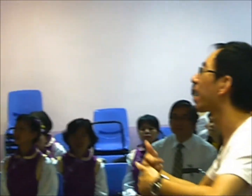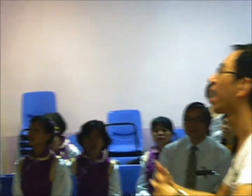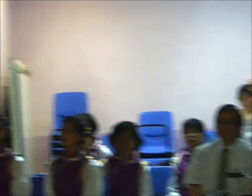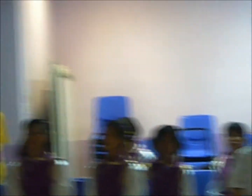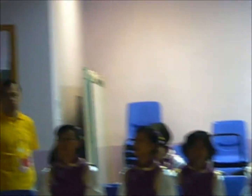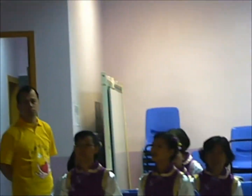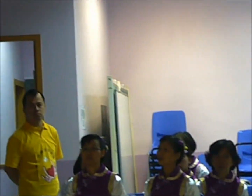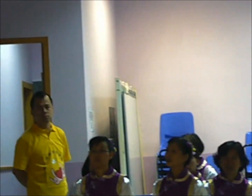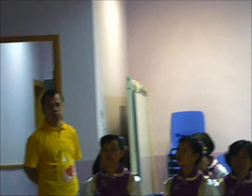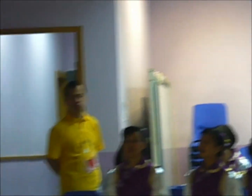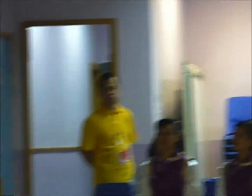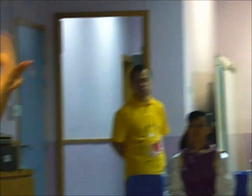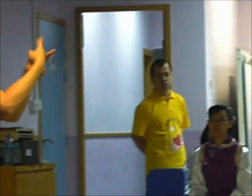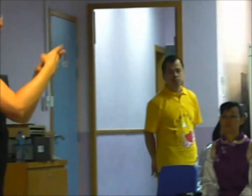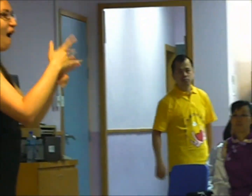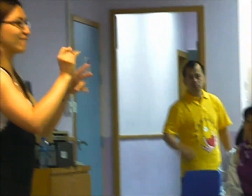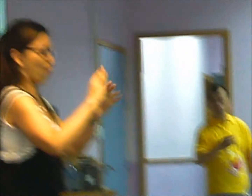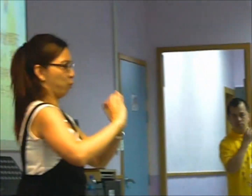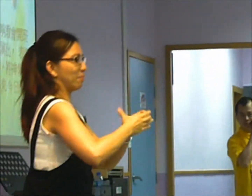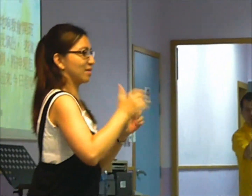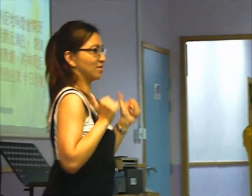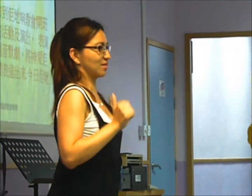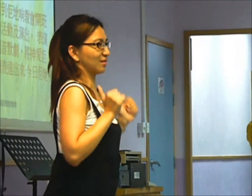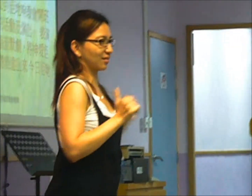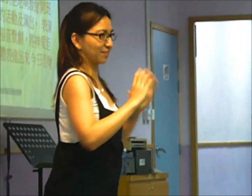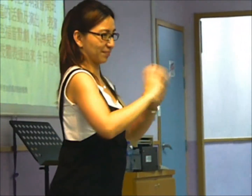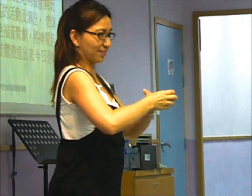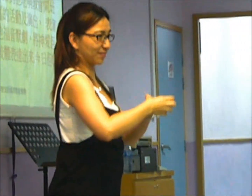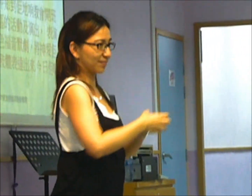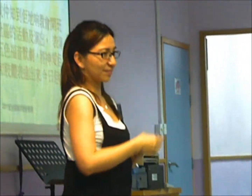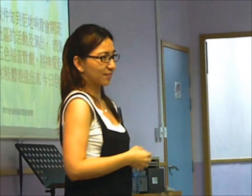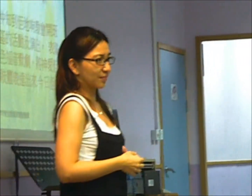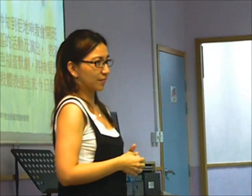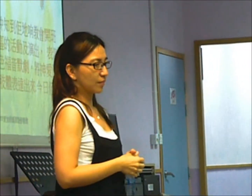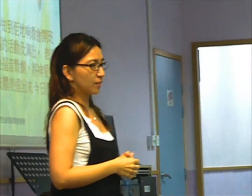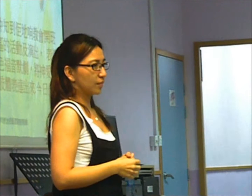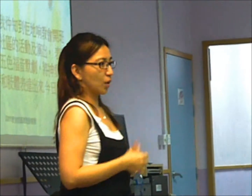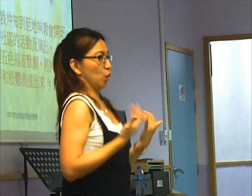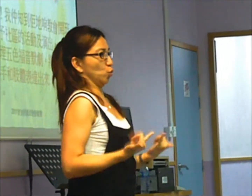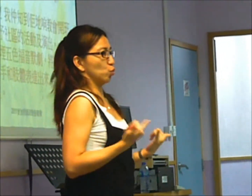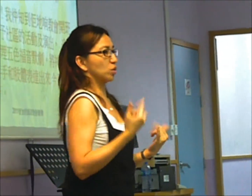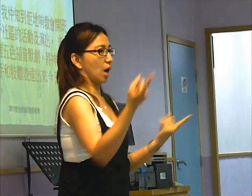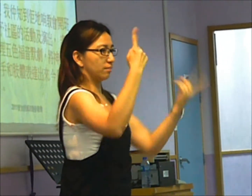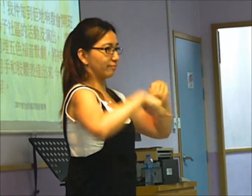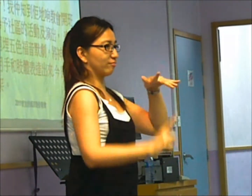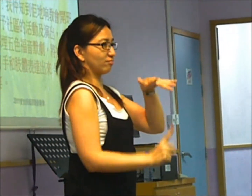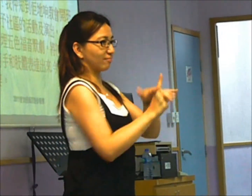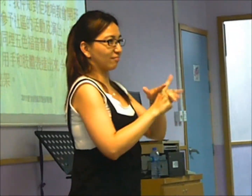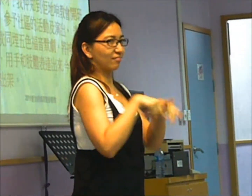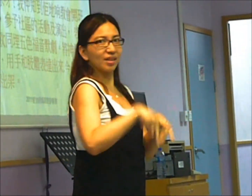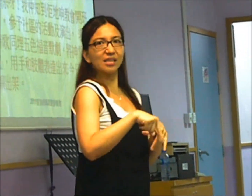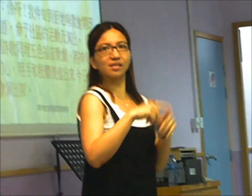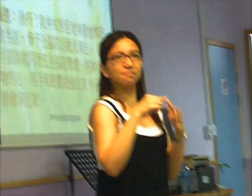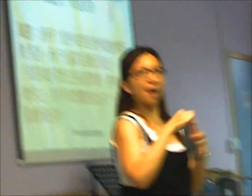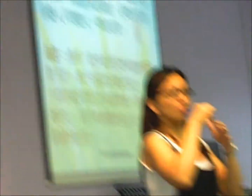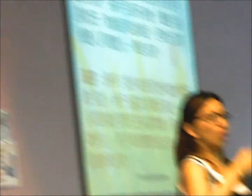嚟。今日佢哋都嚟到我哋當中表演。 嗱，海欣，你知唔知道啦？今日除咗愛家培嘅佢哋